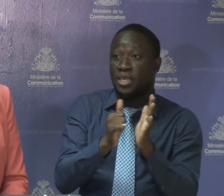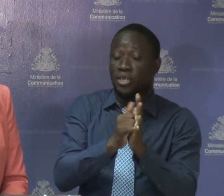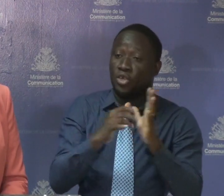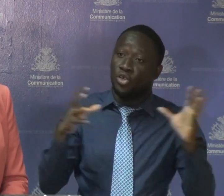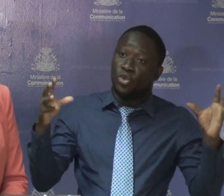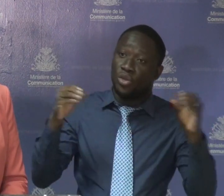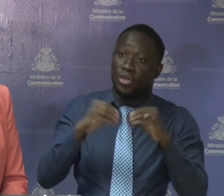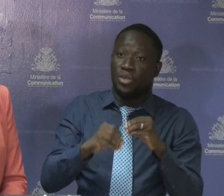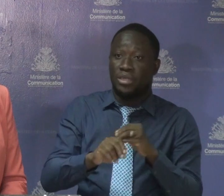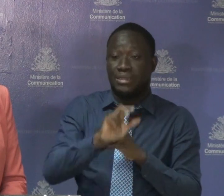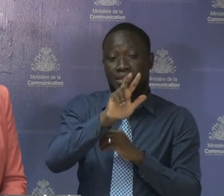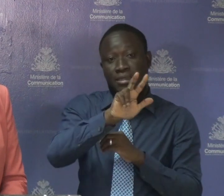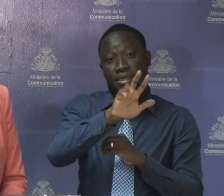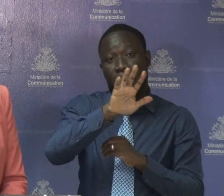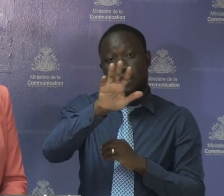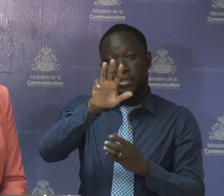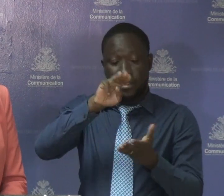totalisent